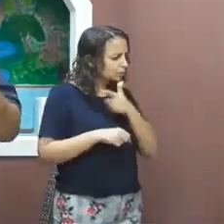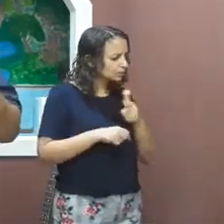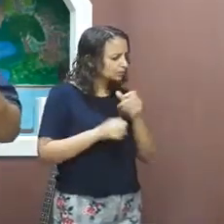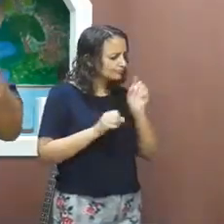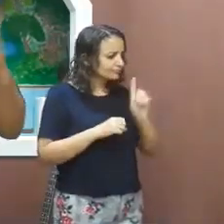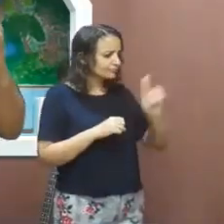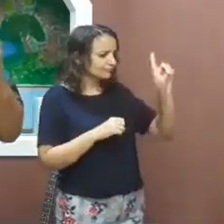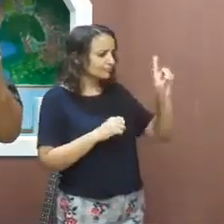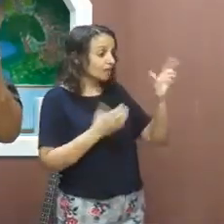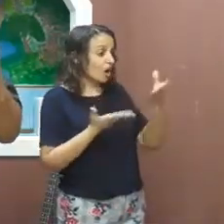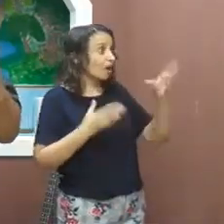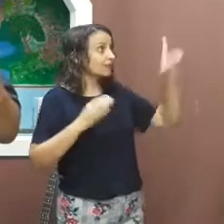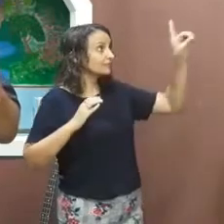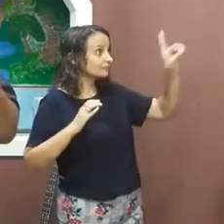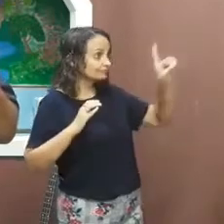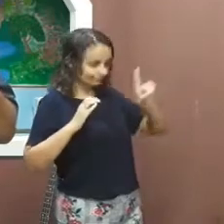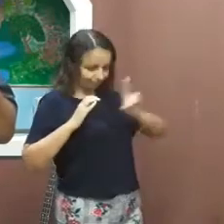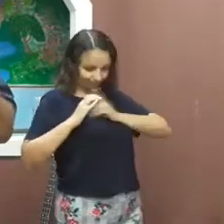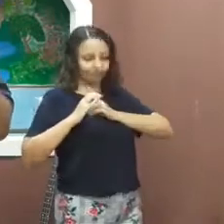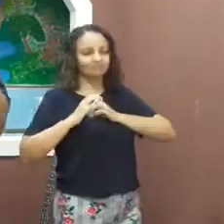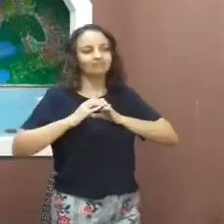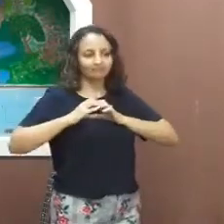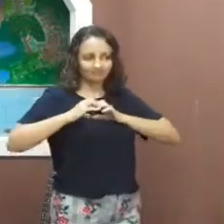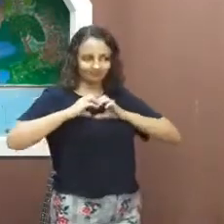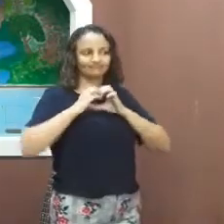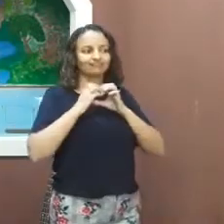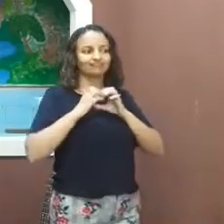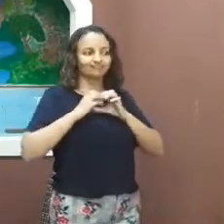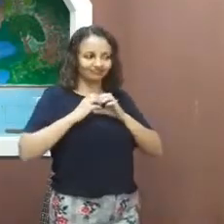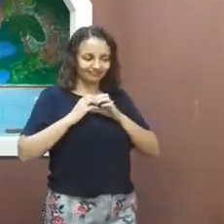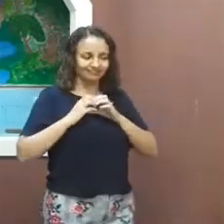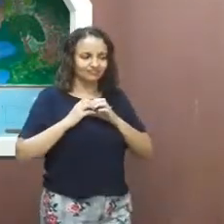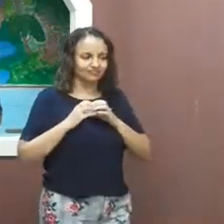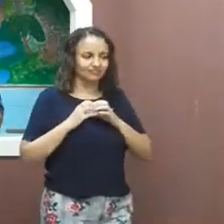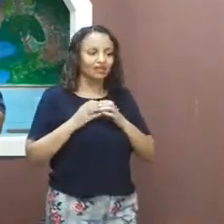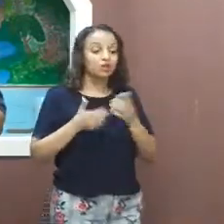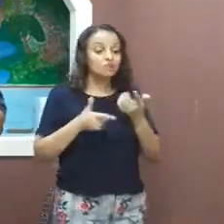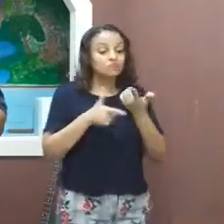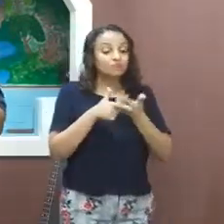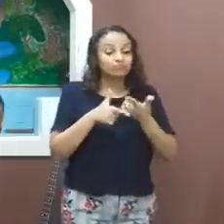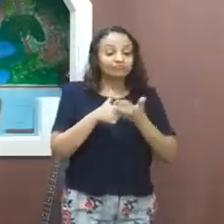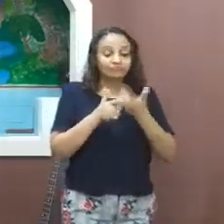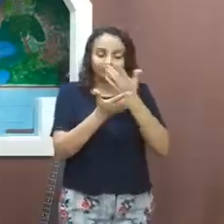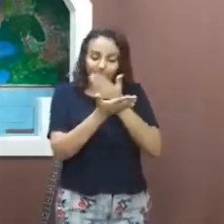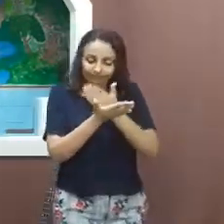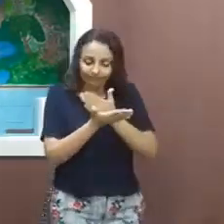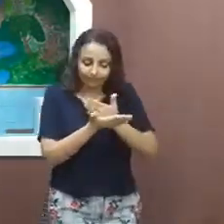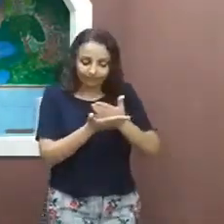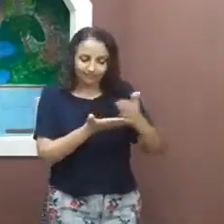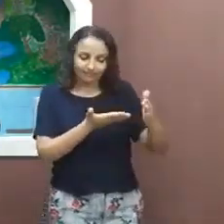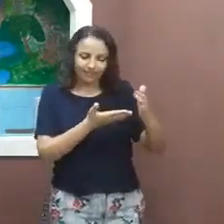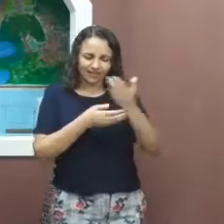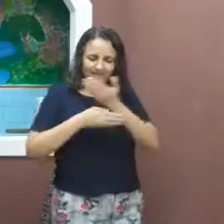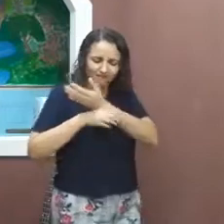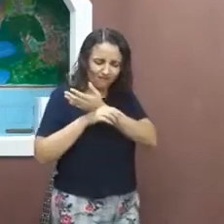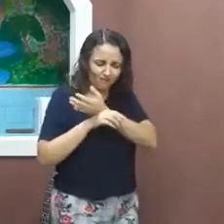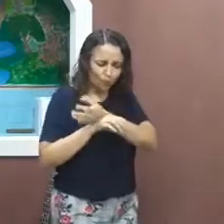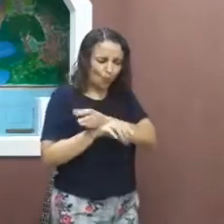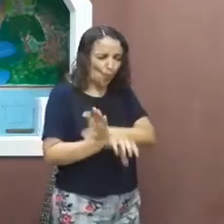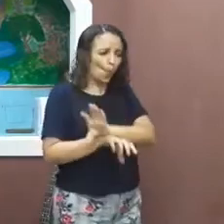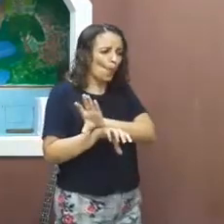metafórico, é figura de linguagem. E aí que vem o problema. Esse vazio